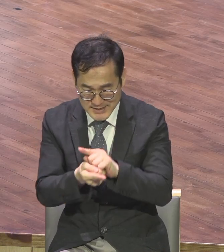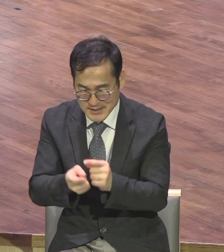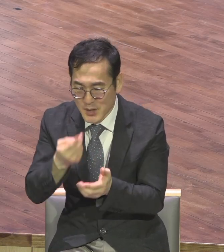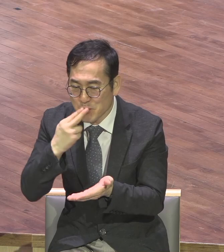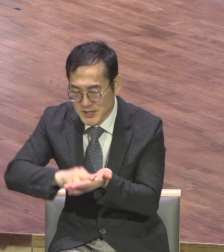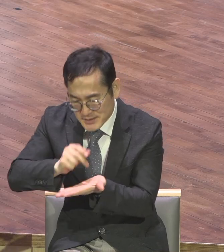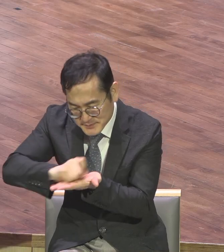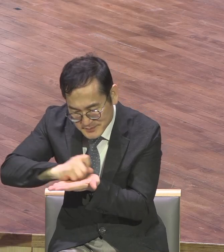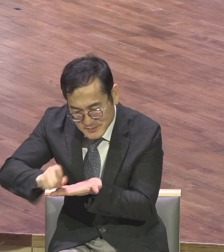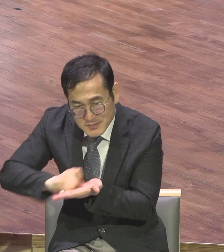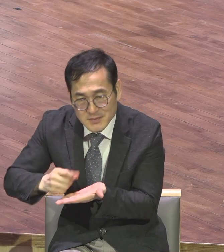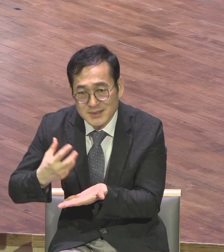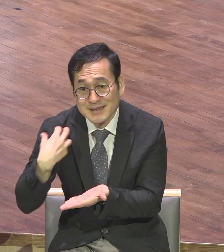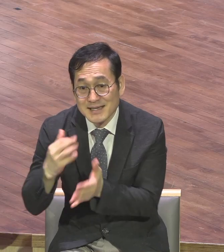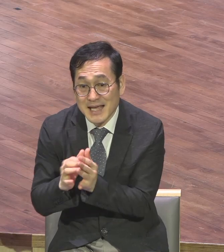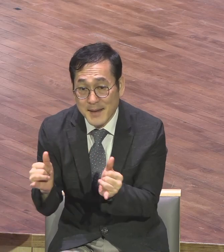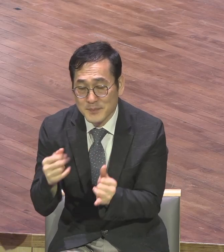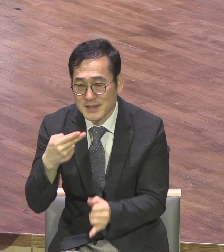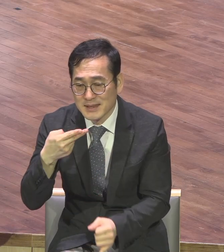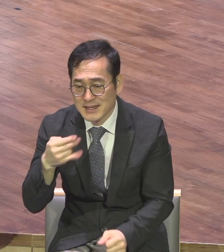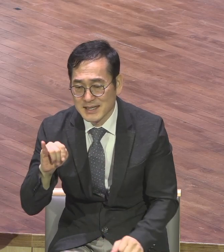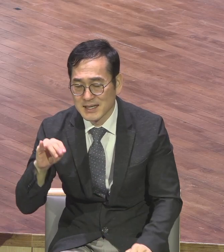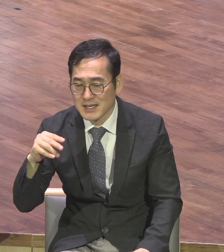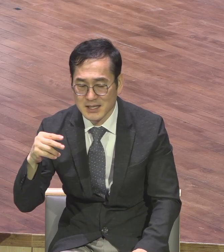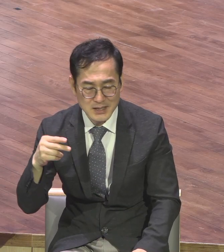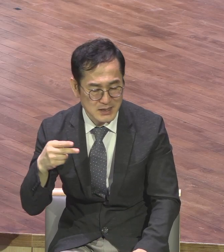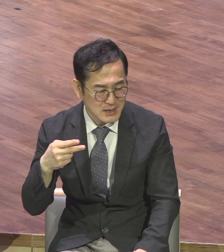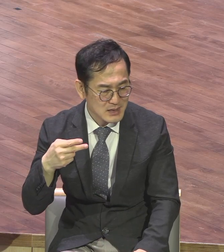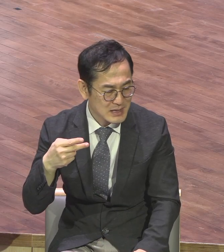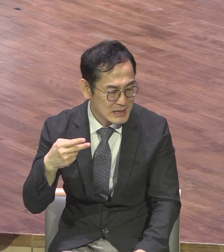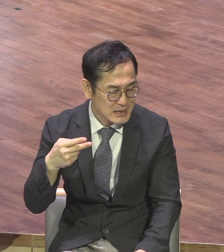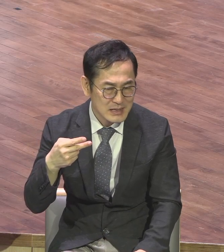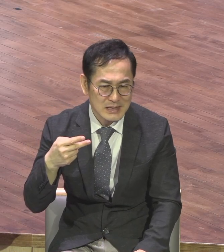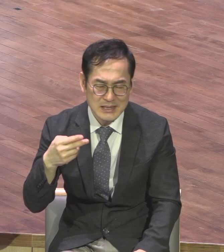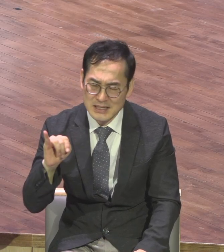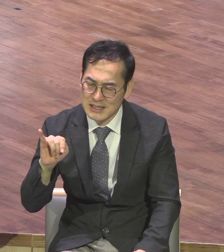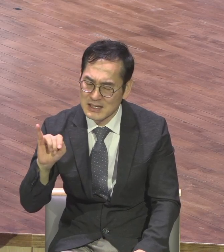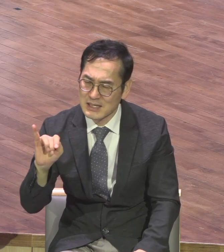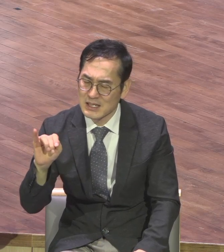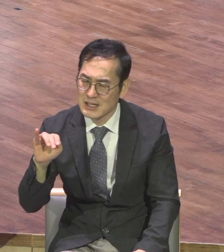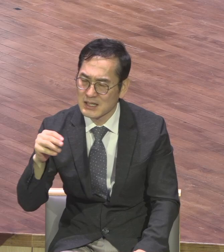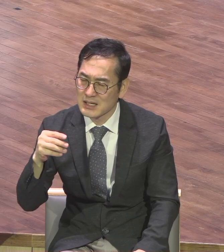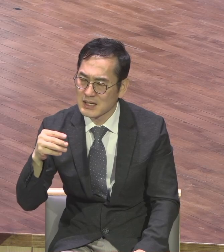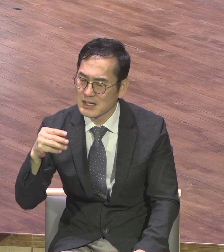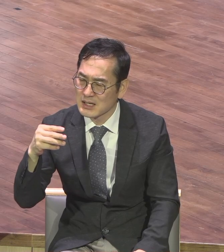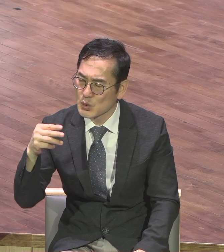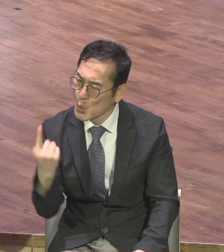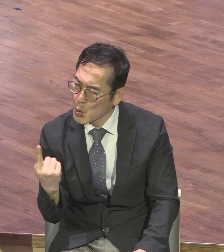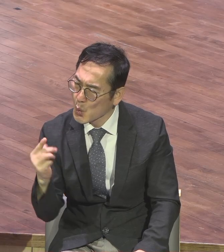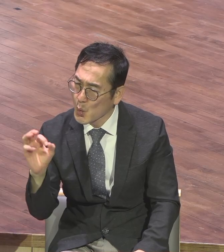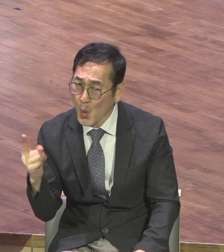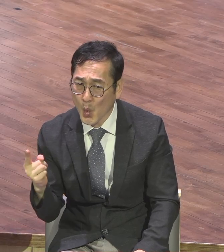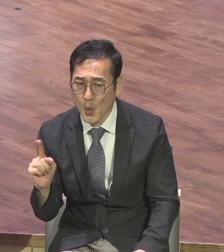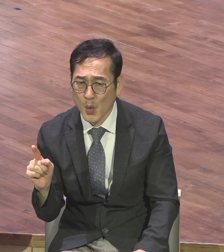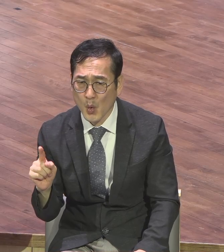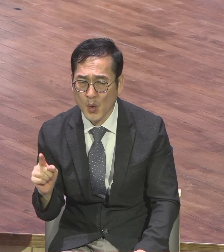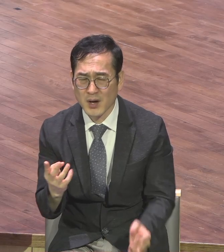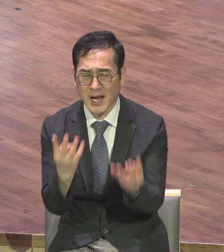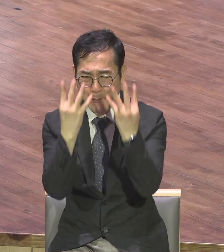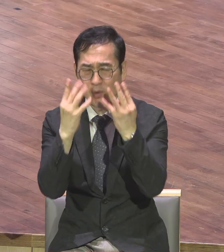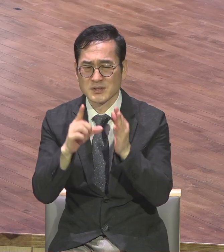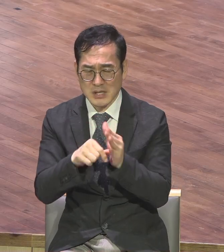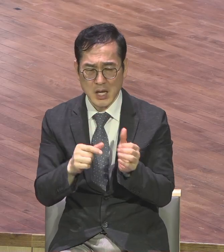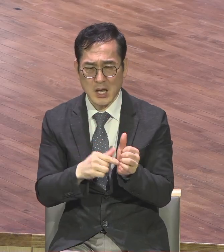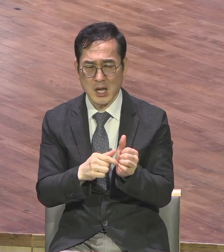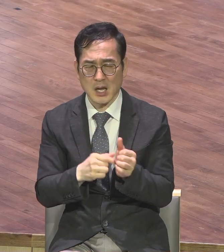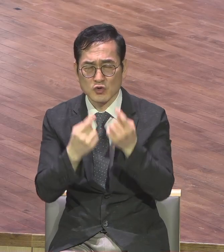한 드디어 대필을 했습니다. 이 로마서를. 왜 대필을 했냐. 바울은 안질이 심각했습니다. 그래서